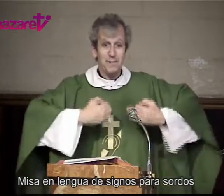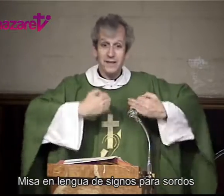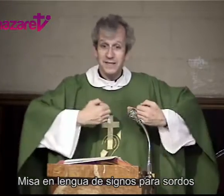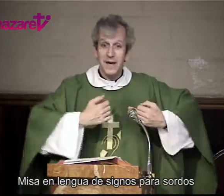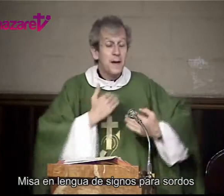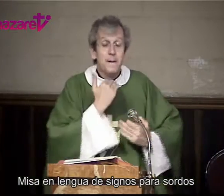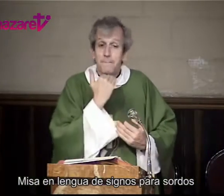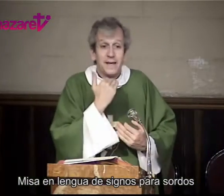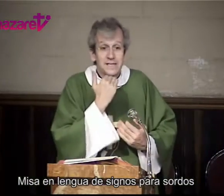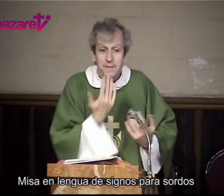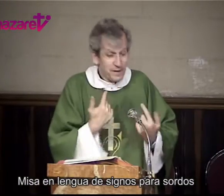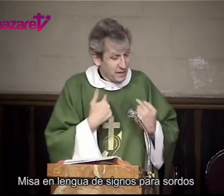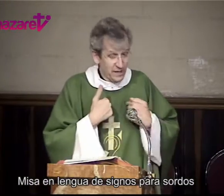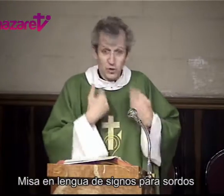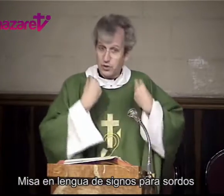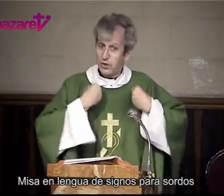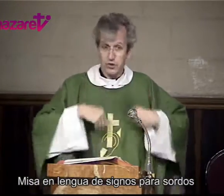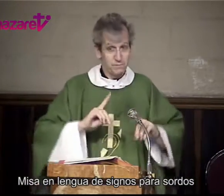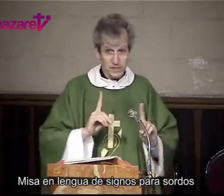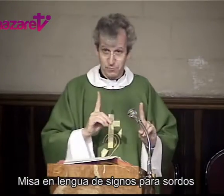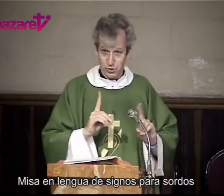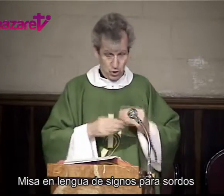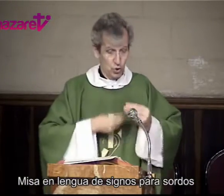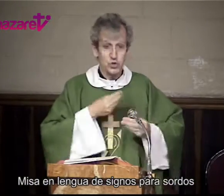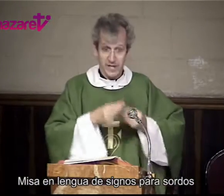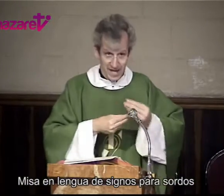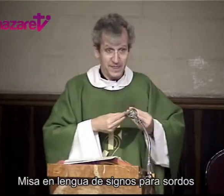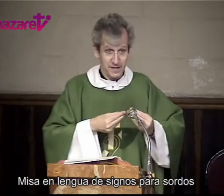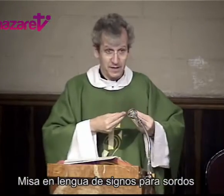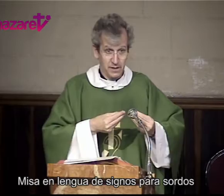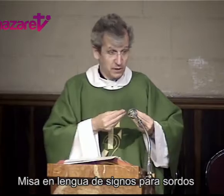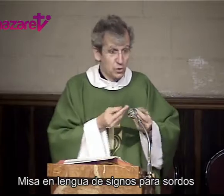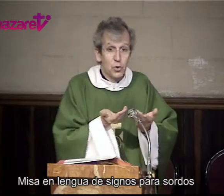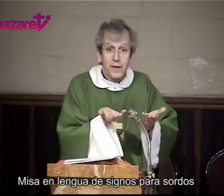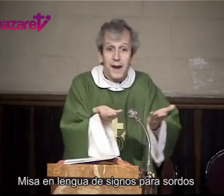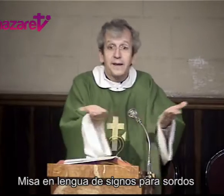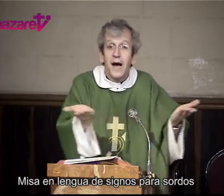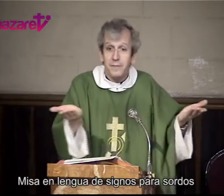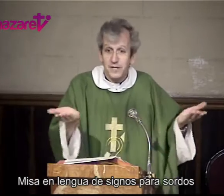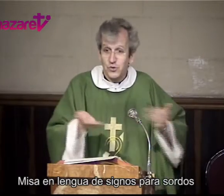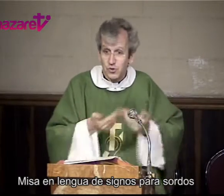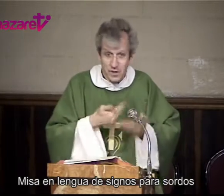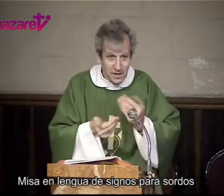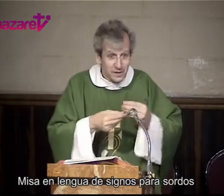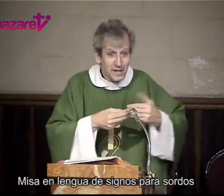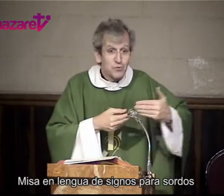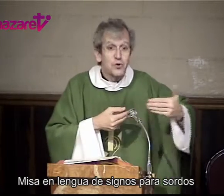valentía, para que sepan que no son ellos mismos los que hacen lo que van a ver en sus, diríamos, como fruto